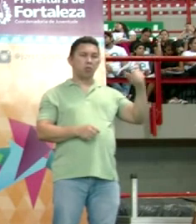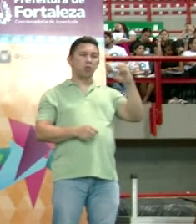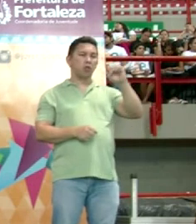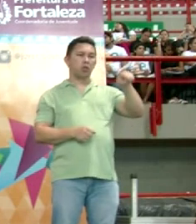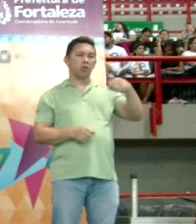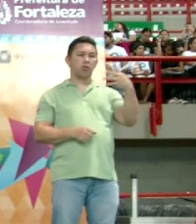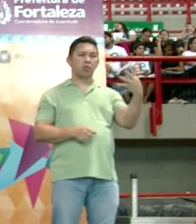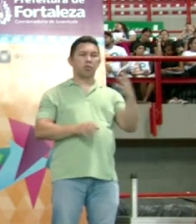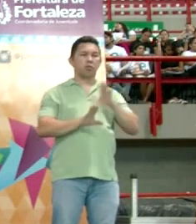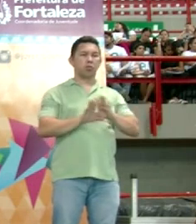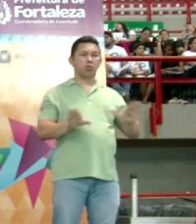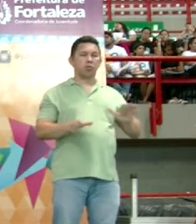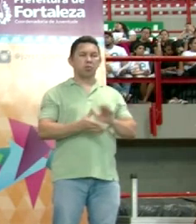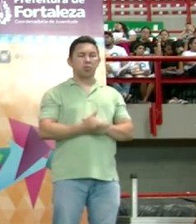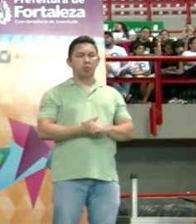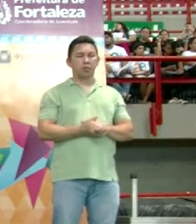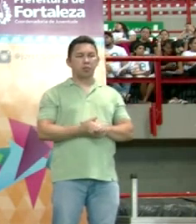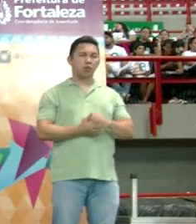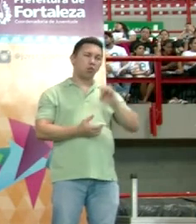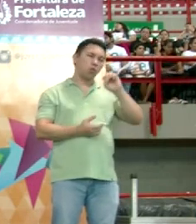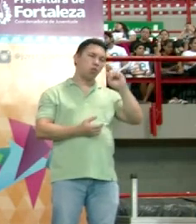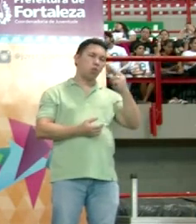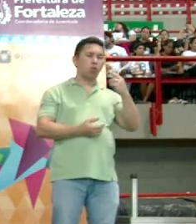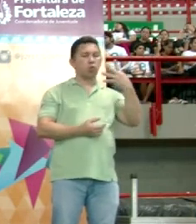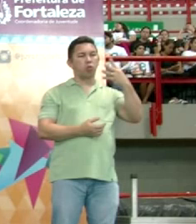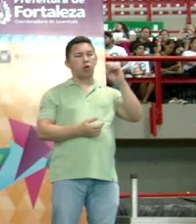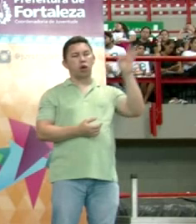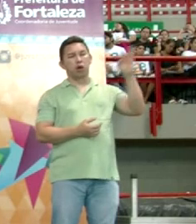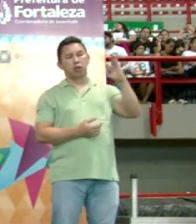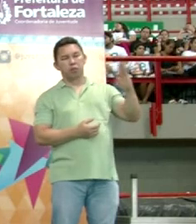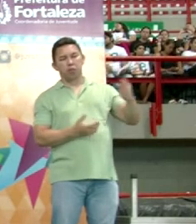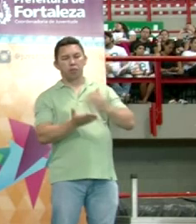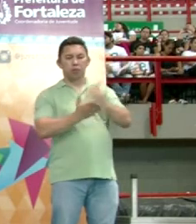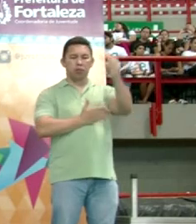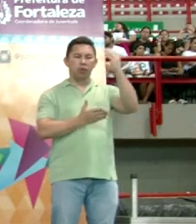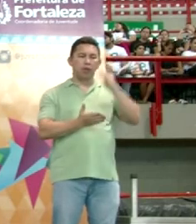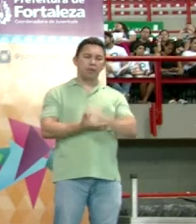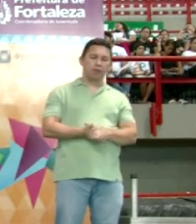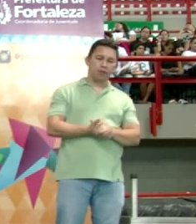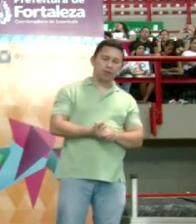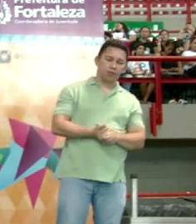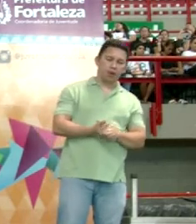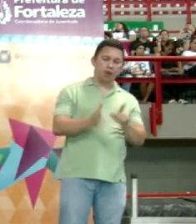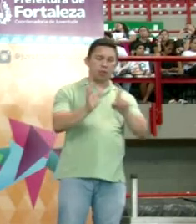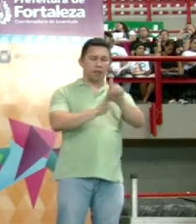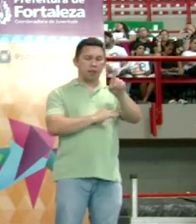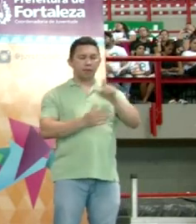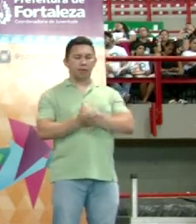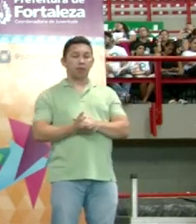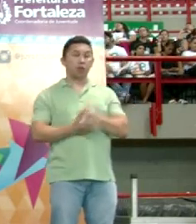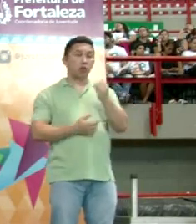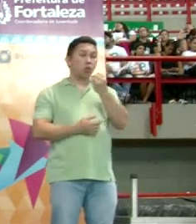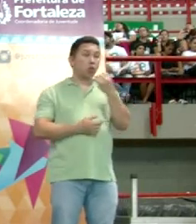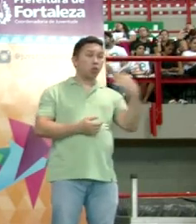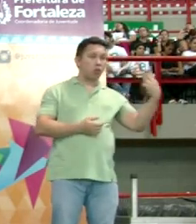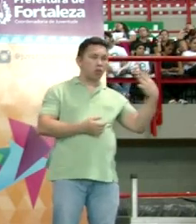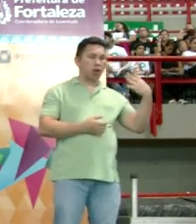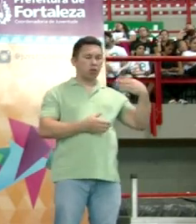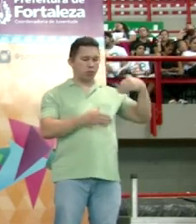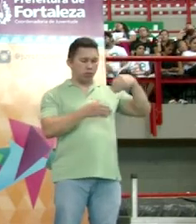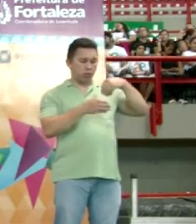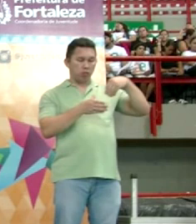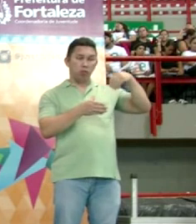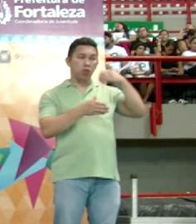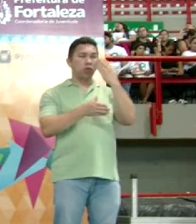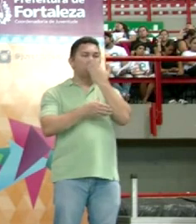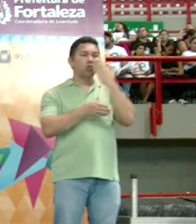de 250 é 0,4. Ou 40%. Vamos para frente. A pergunta é assim: quanto de soluto ou